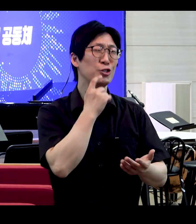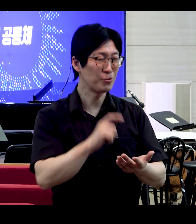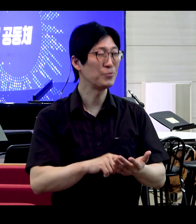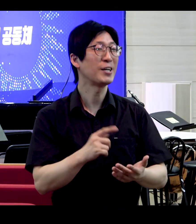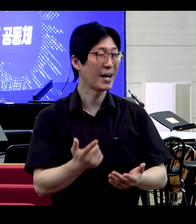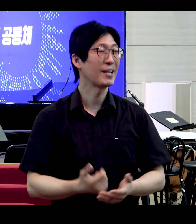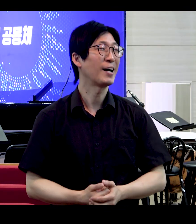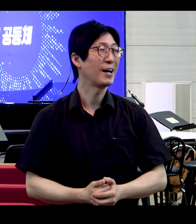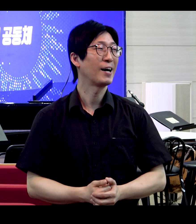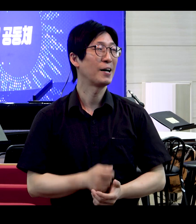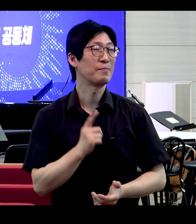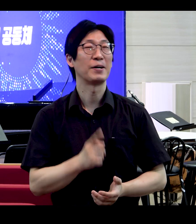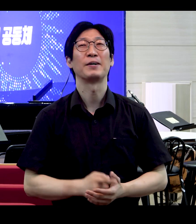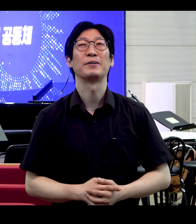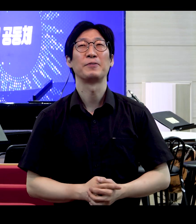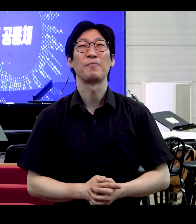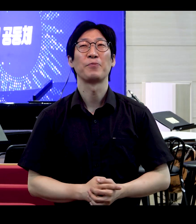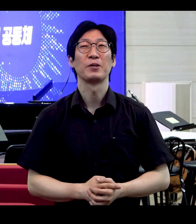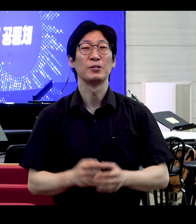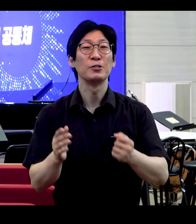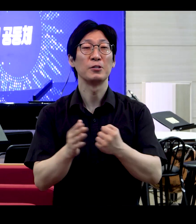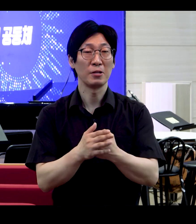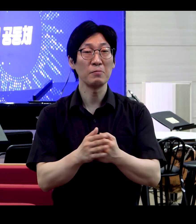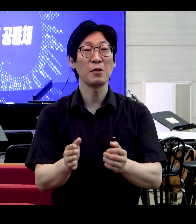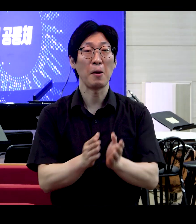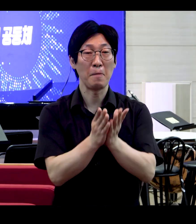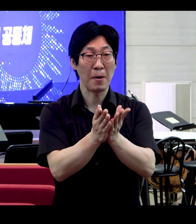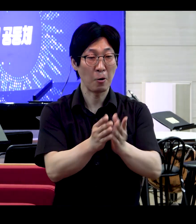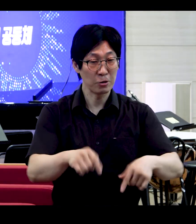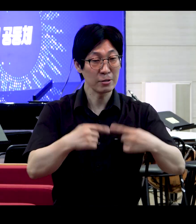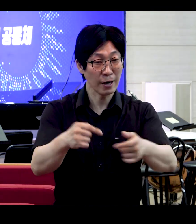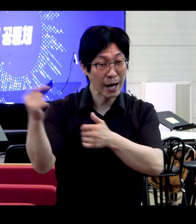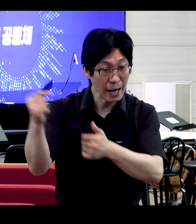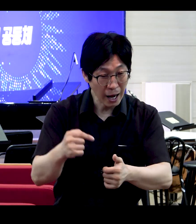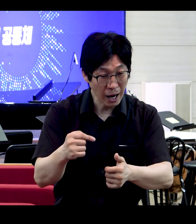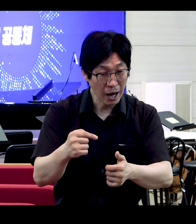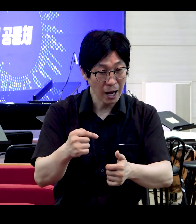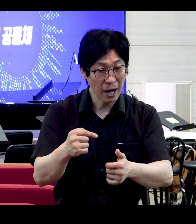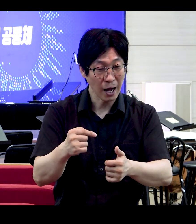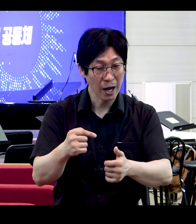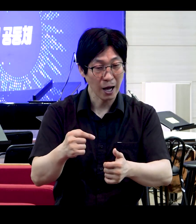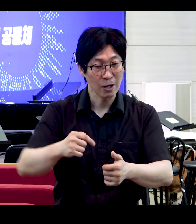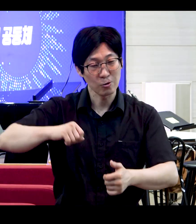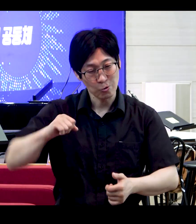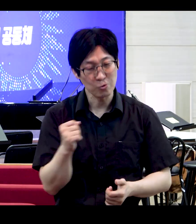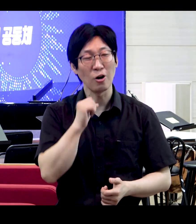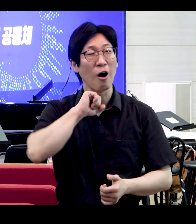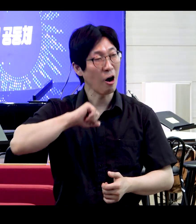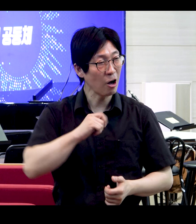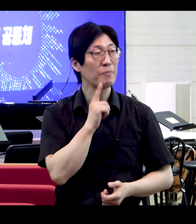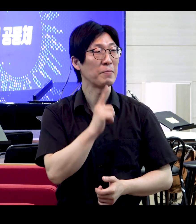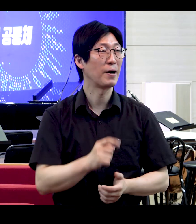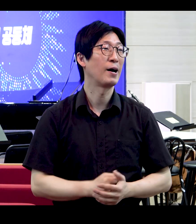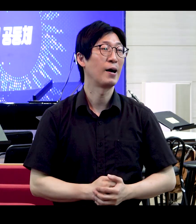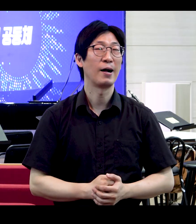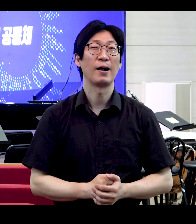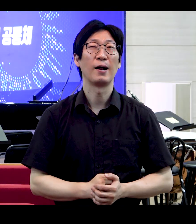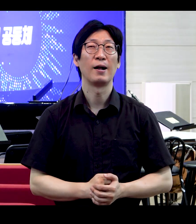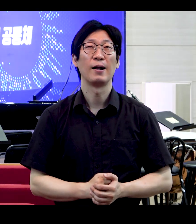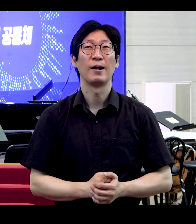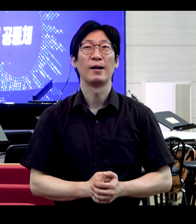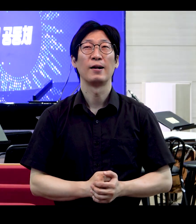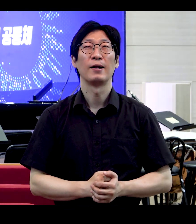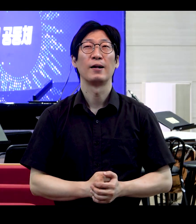거예요. 바로 그런 일이 방주로 들어가는 그때도 있었어요. 여러분, 방주로 들어간다는 것, 예,